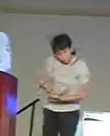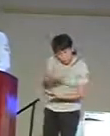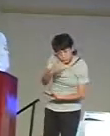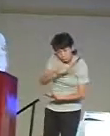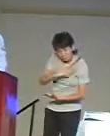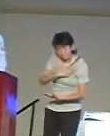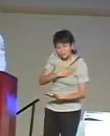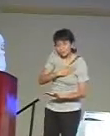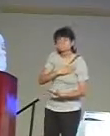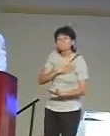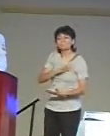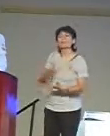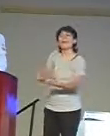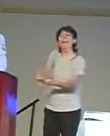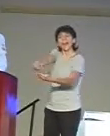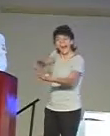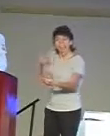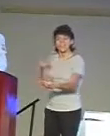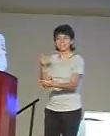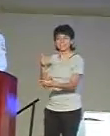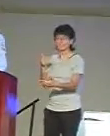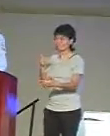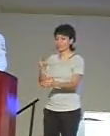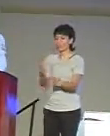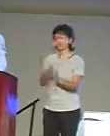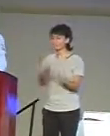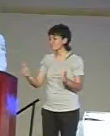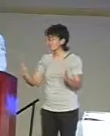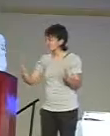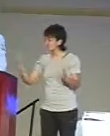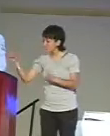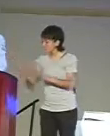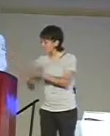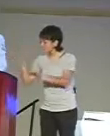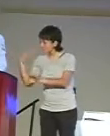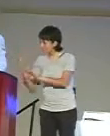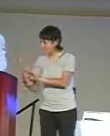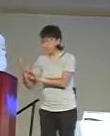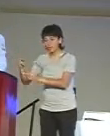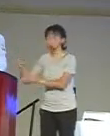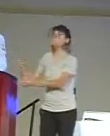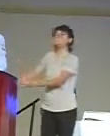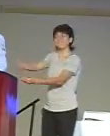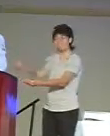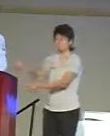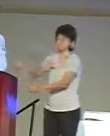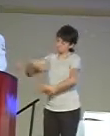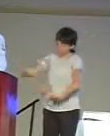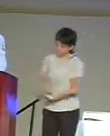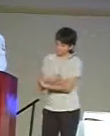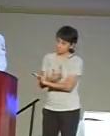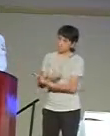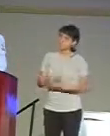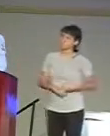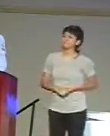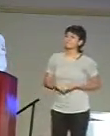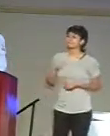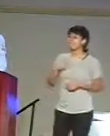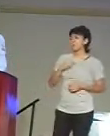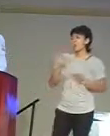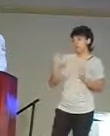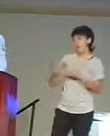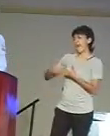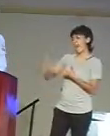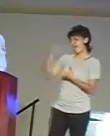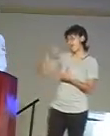Como lo he manifestado en otros espacios, Las políticas públicas se